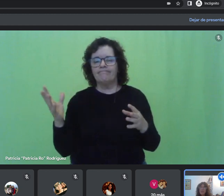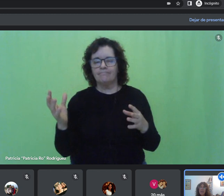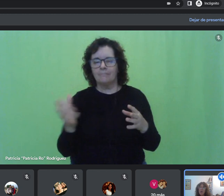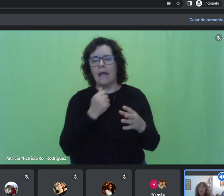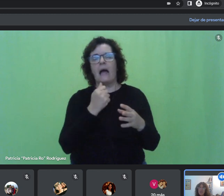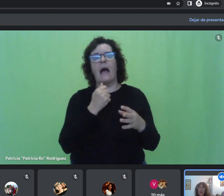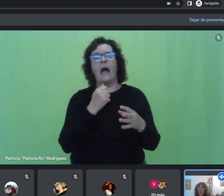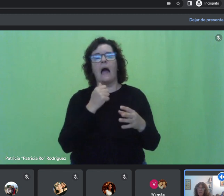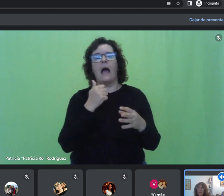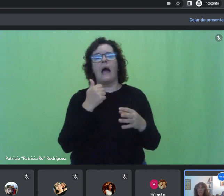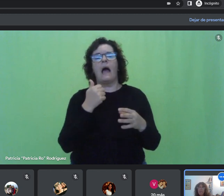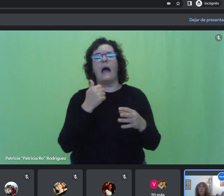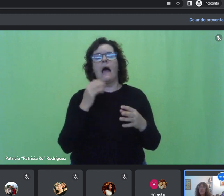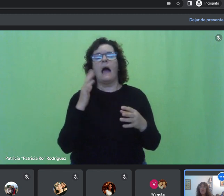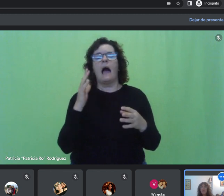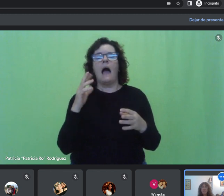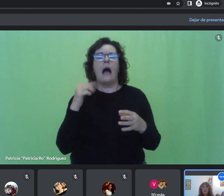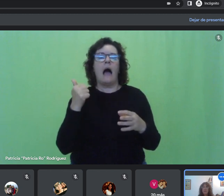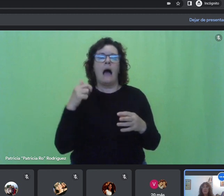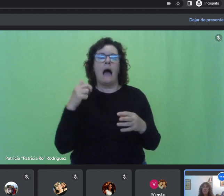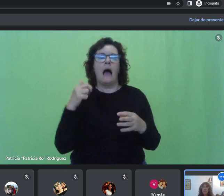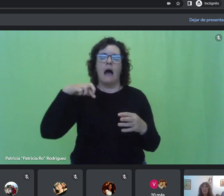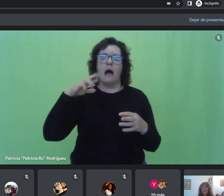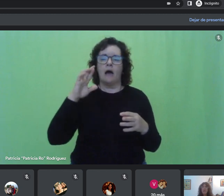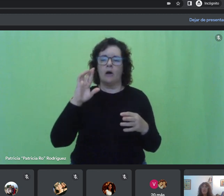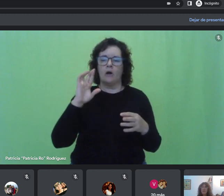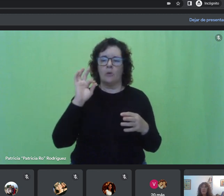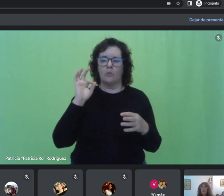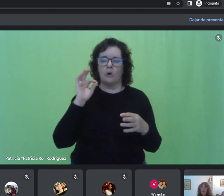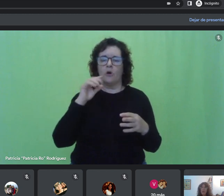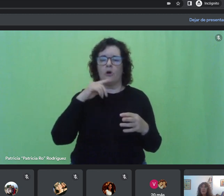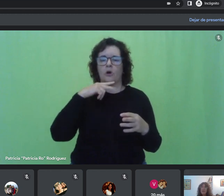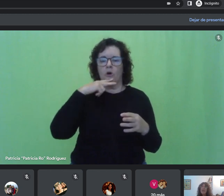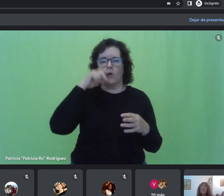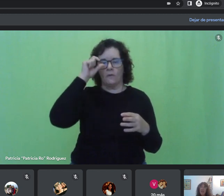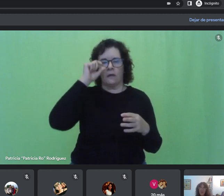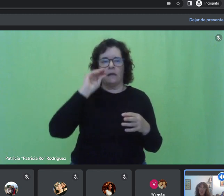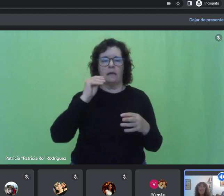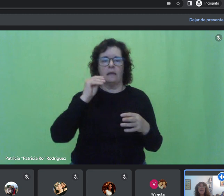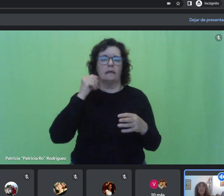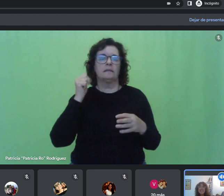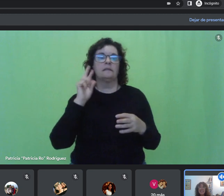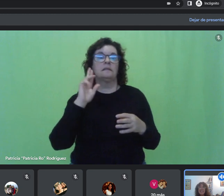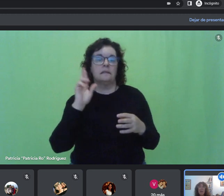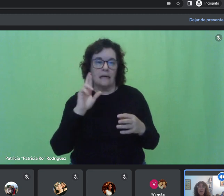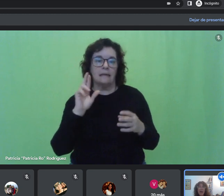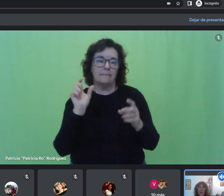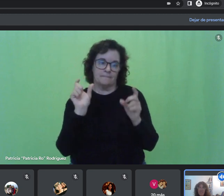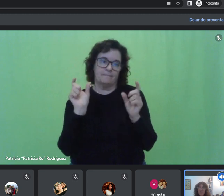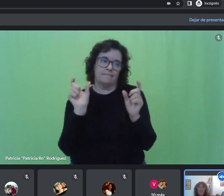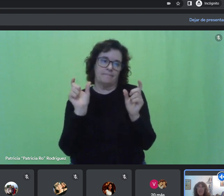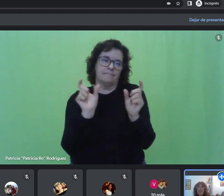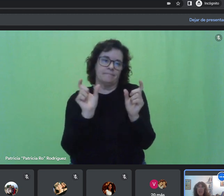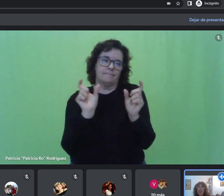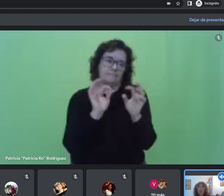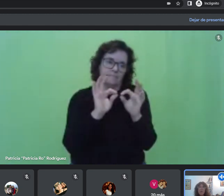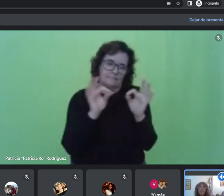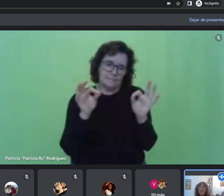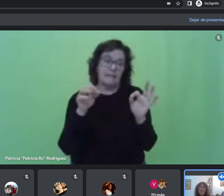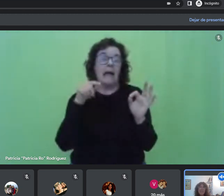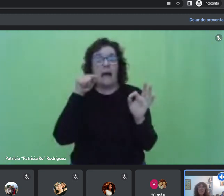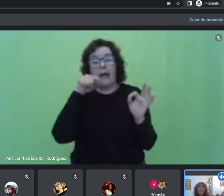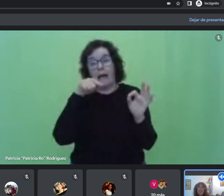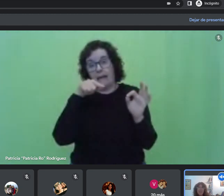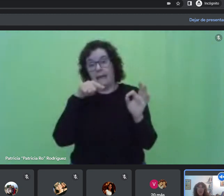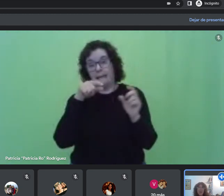¿Aprovechar qué cosa? Yo lo traducí así, la agencia humana para dar forma. Claro, y ahí sí es para. ¿Ves que las dos veces